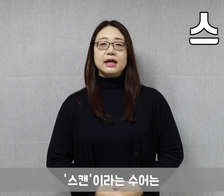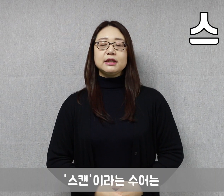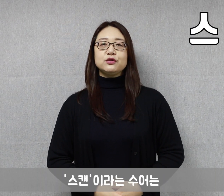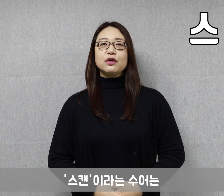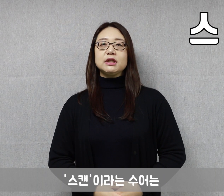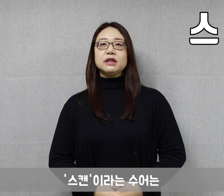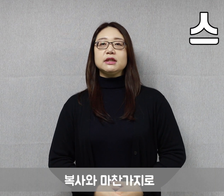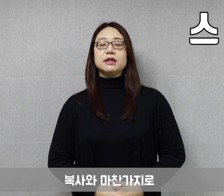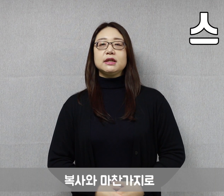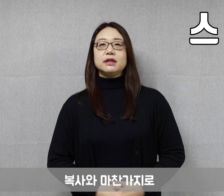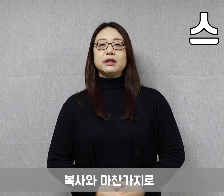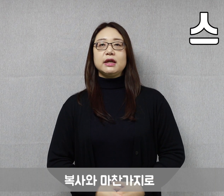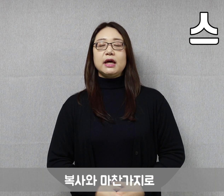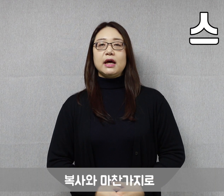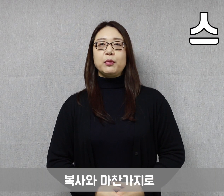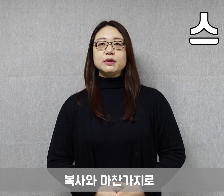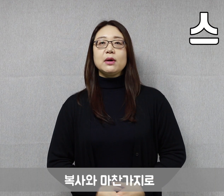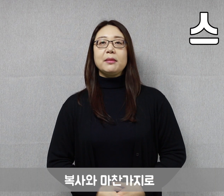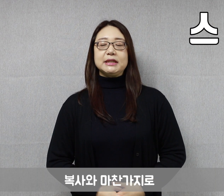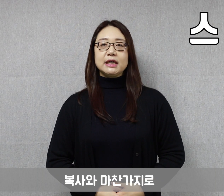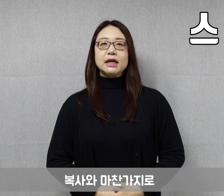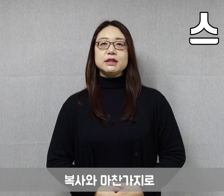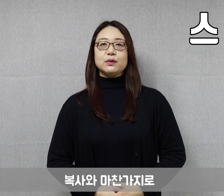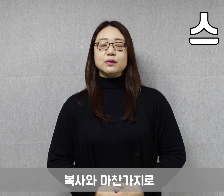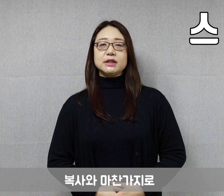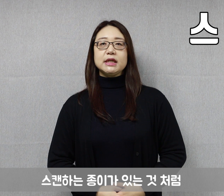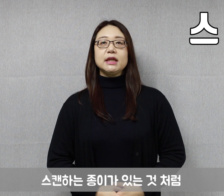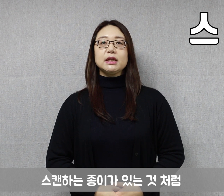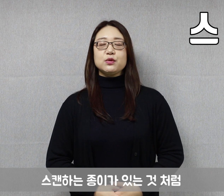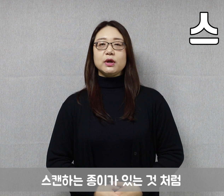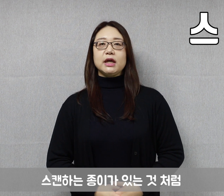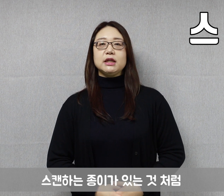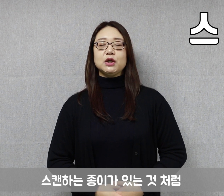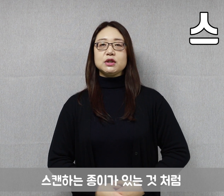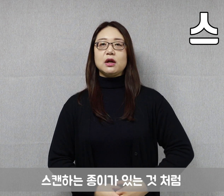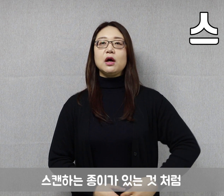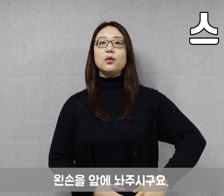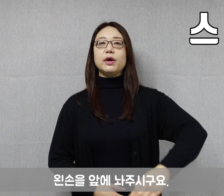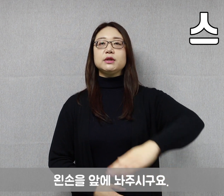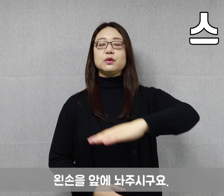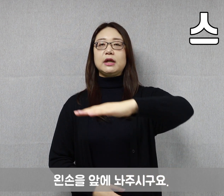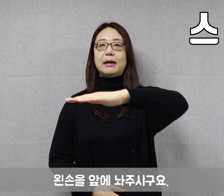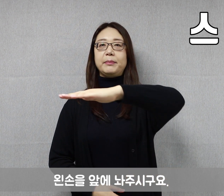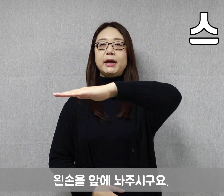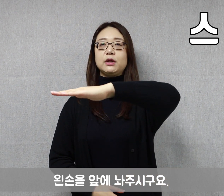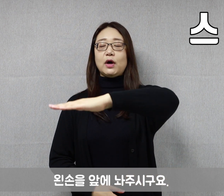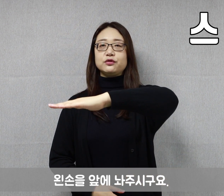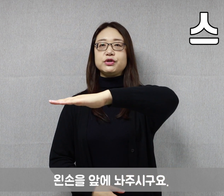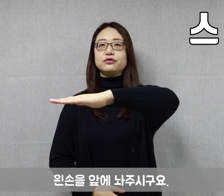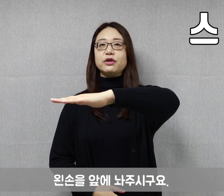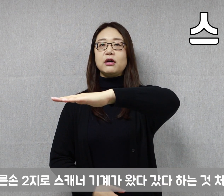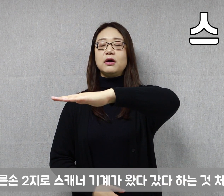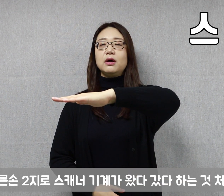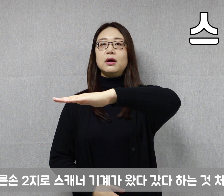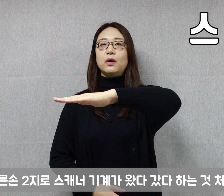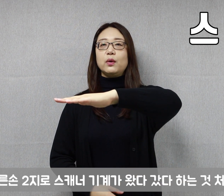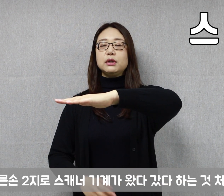스캔이라는 수어는 복사와 마찬가지로 스캔하는 종이가 있는 것처럼 왼손을 앞에 놔주시고요.